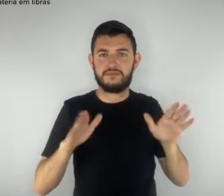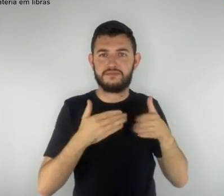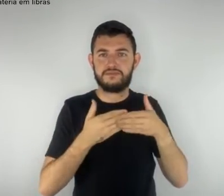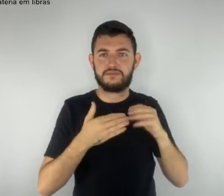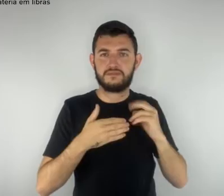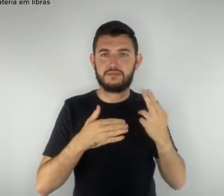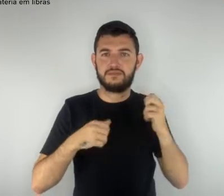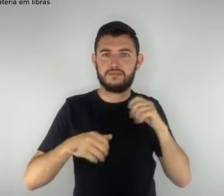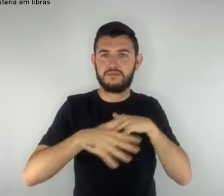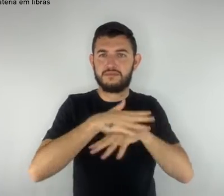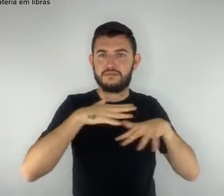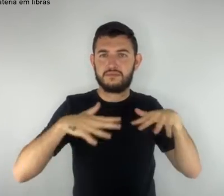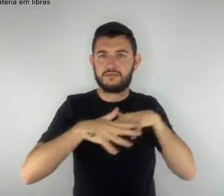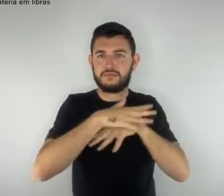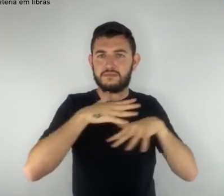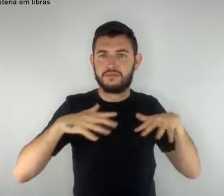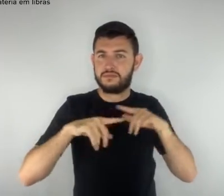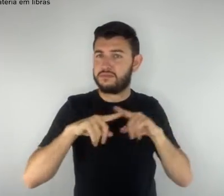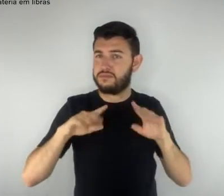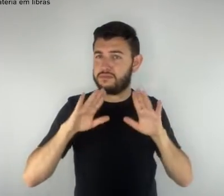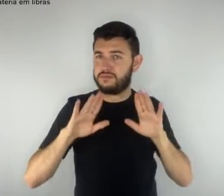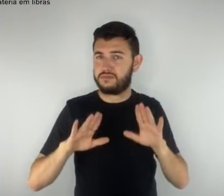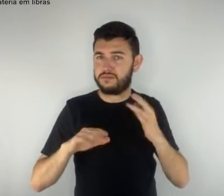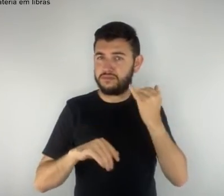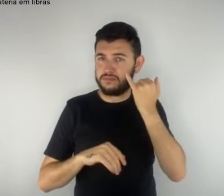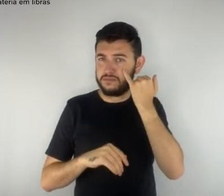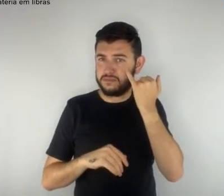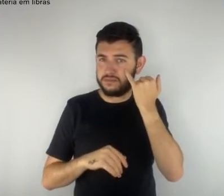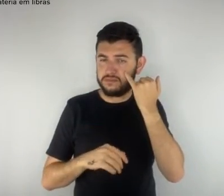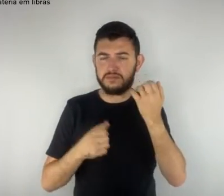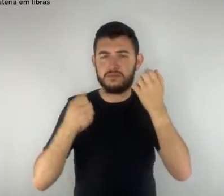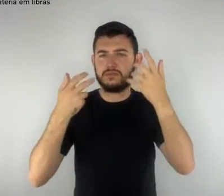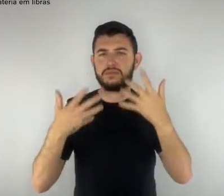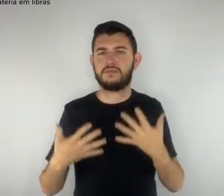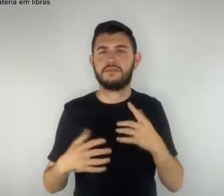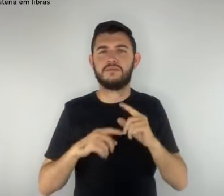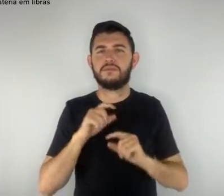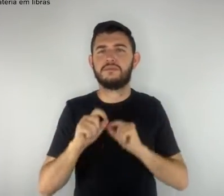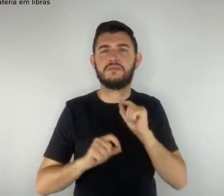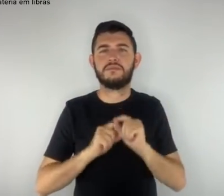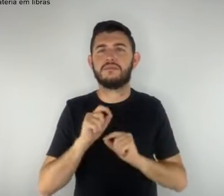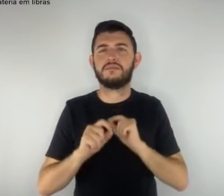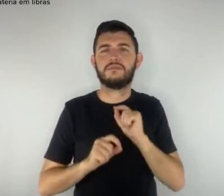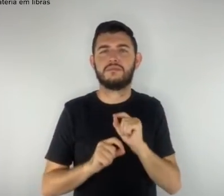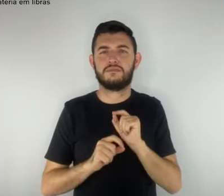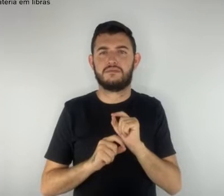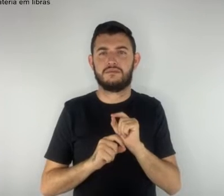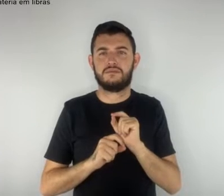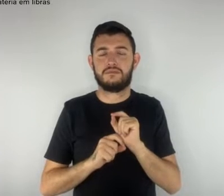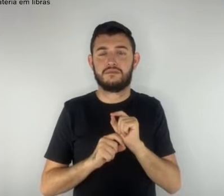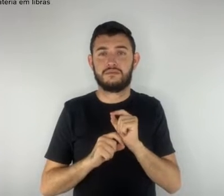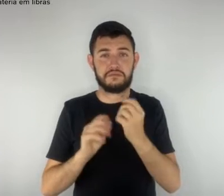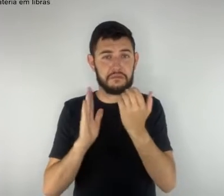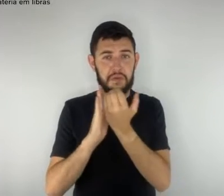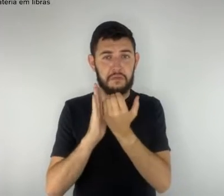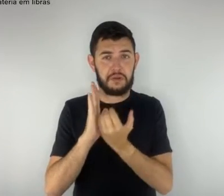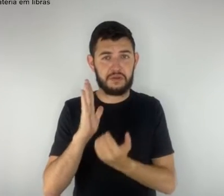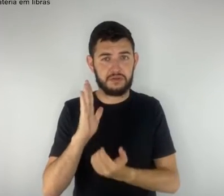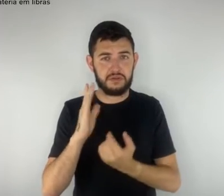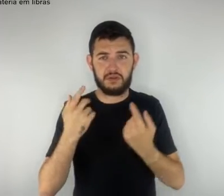aglomerados. No entanto, Ibanez disse que, por enquanto, a medida não é necessária.